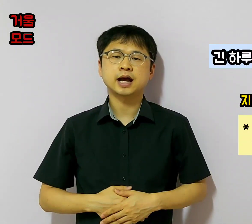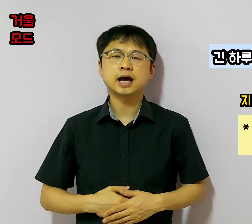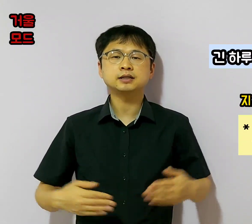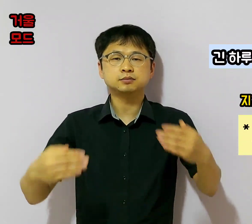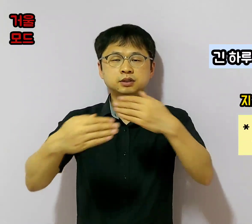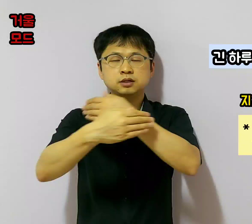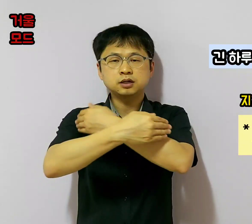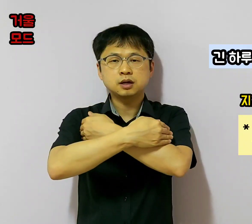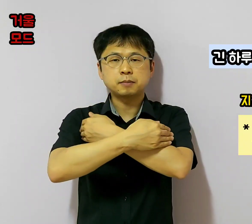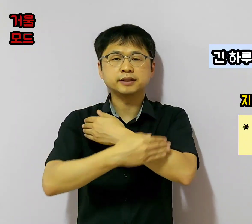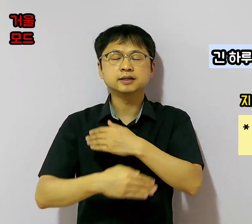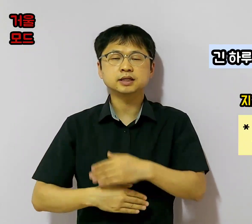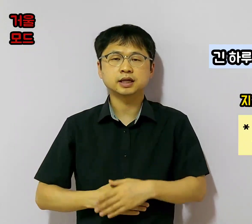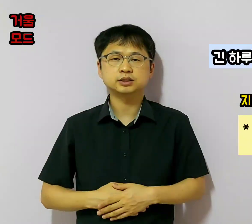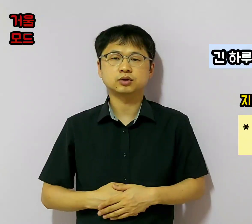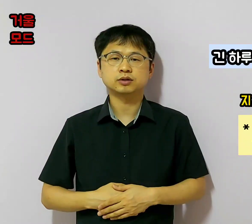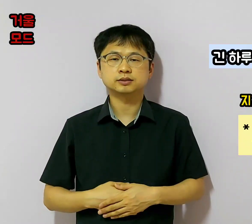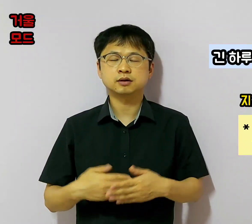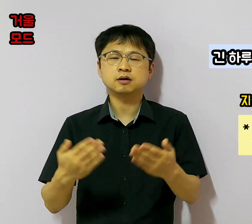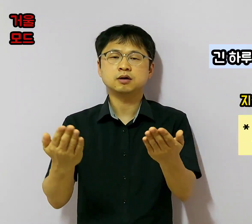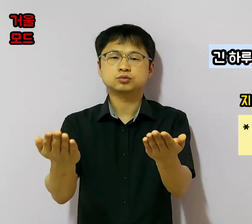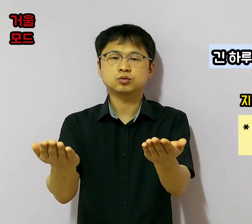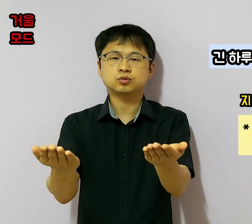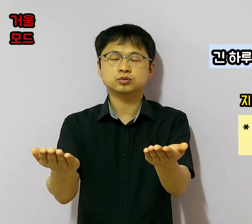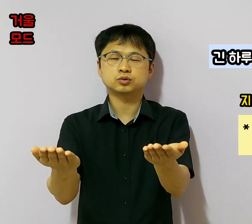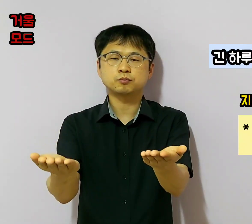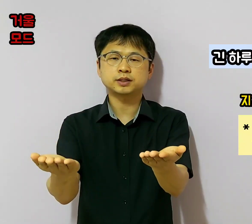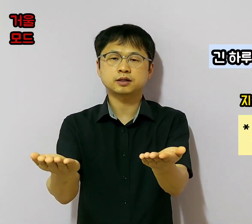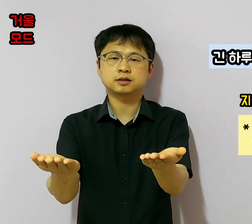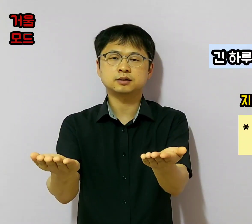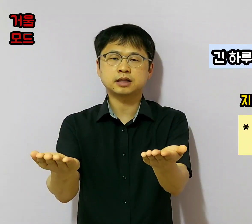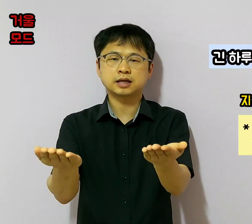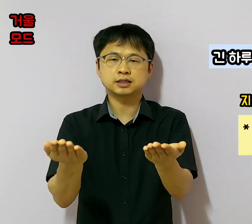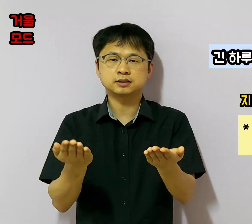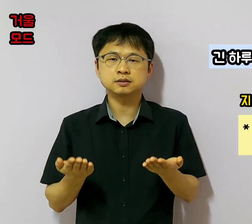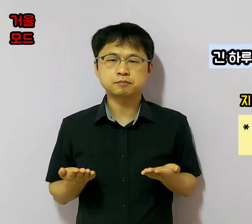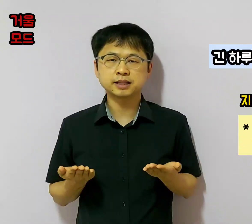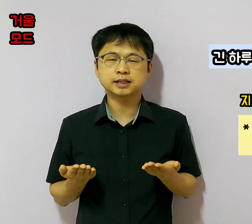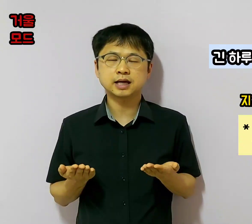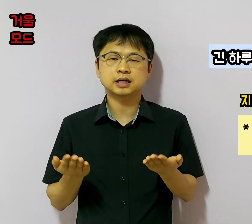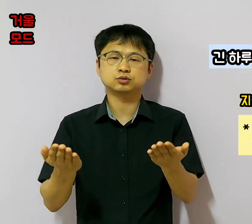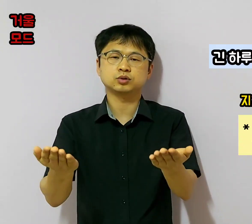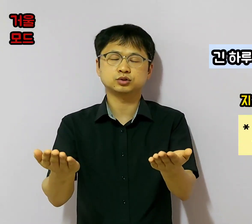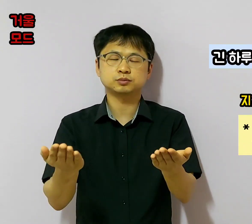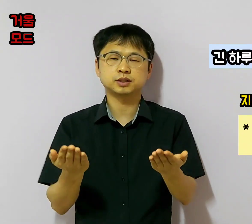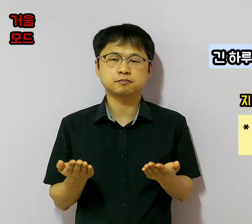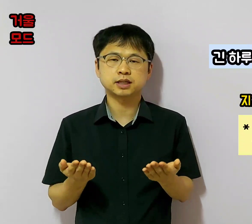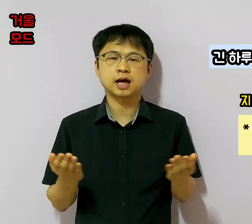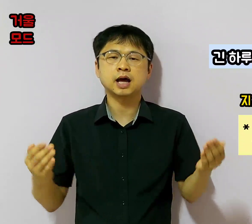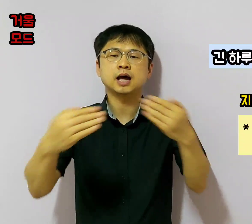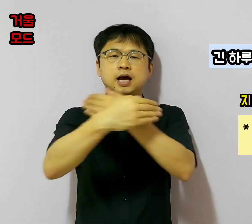내가 안음을 받는 게 되겠죠. 그래서 수어로는 손바닥을 당기는 받다 라는 소 해주시면 됩니다.